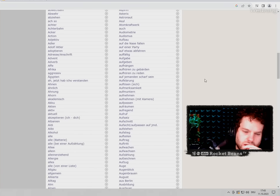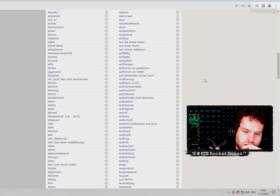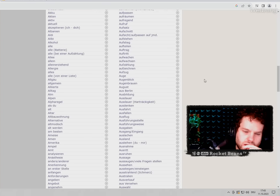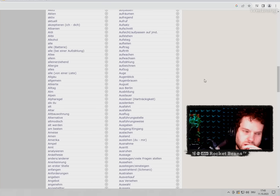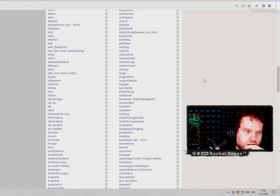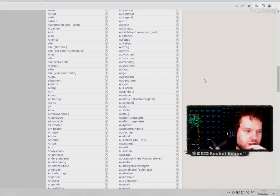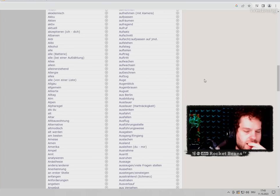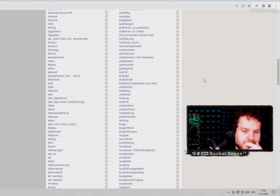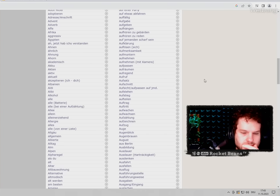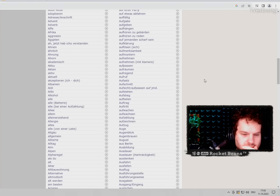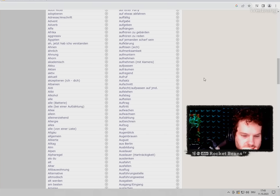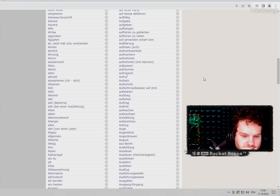Stark.